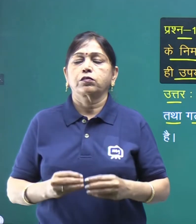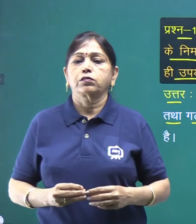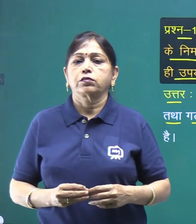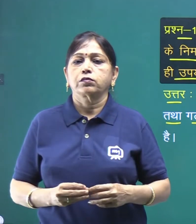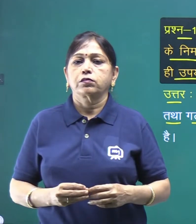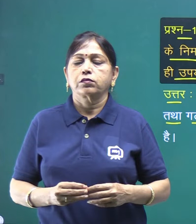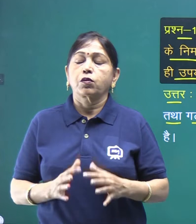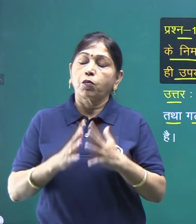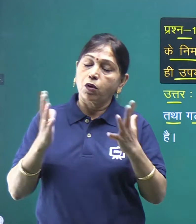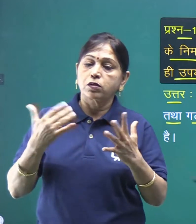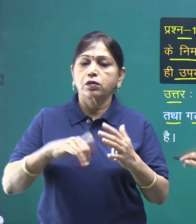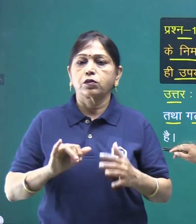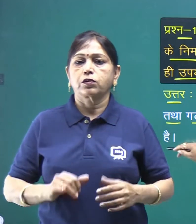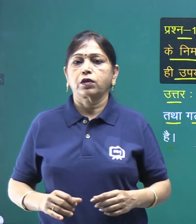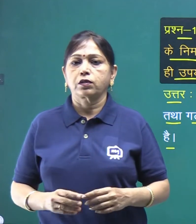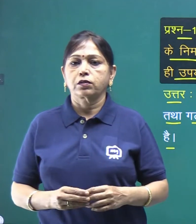काफ़ी अधिक होता है।